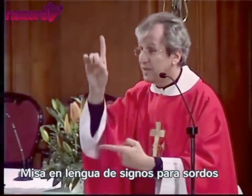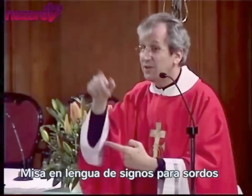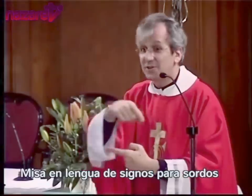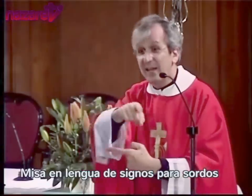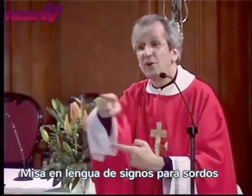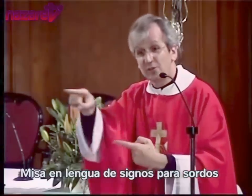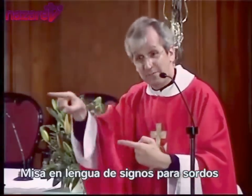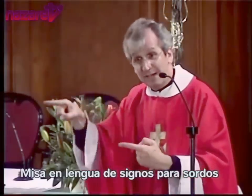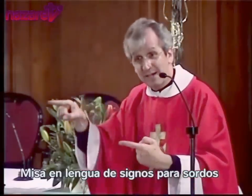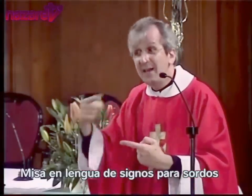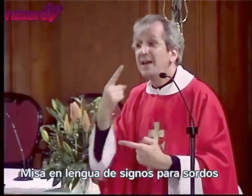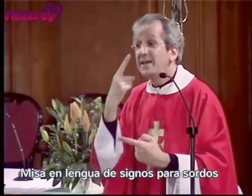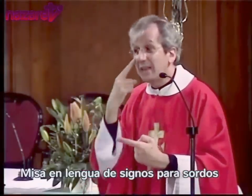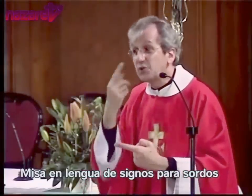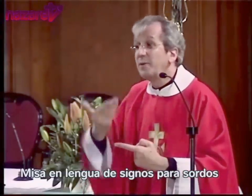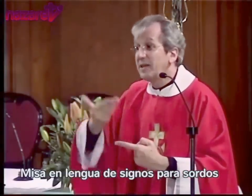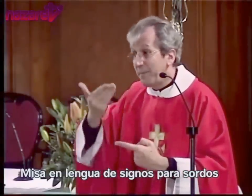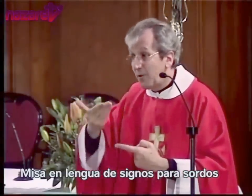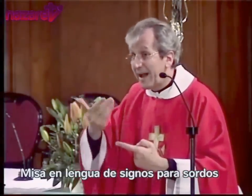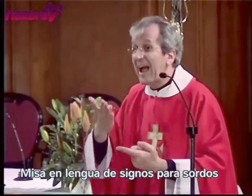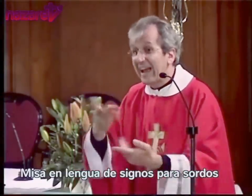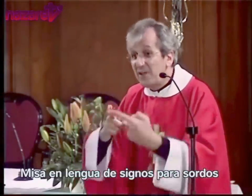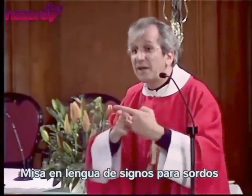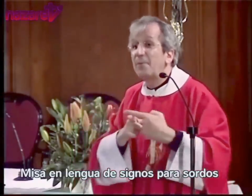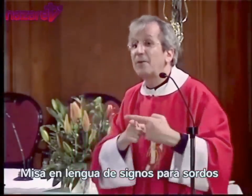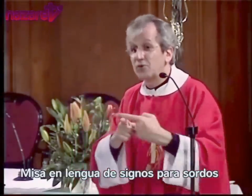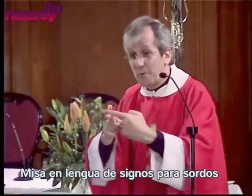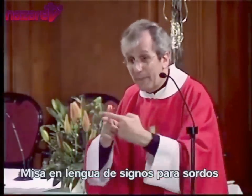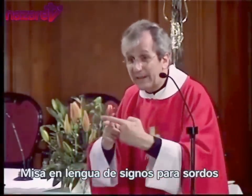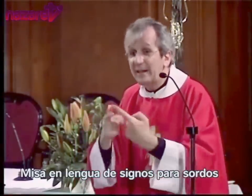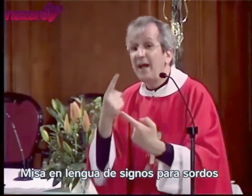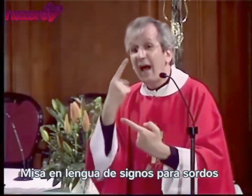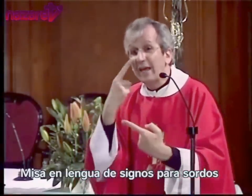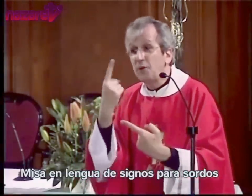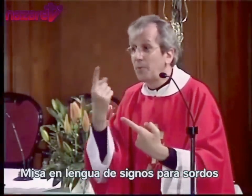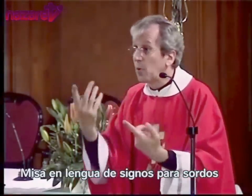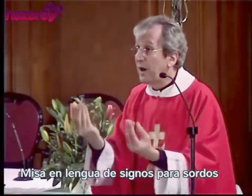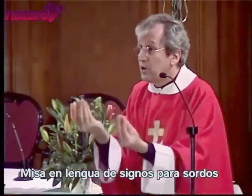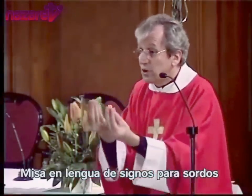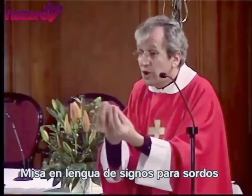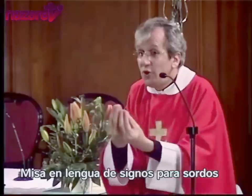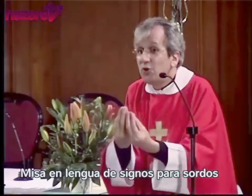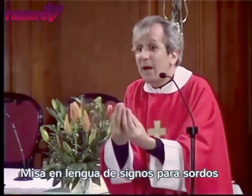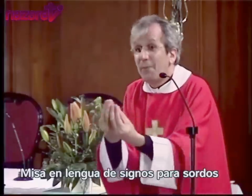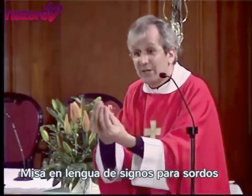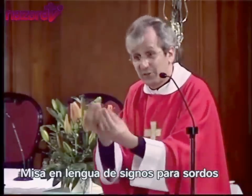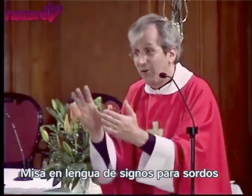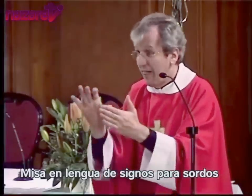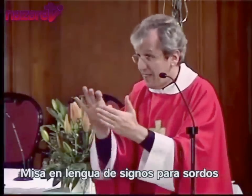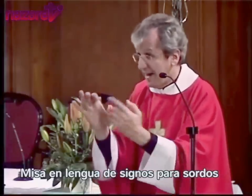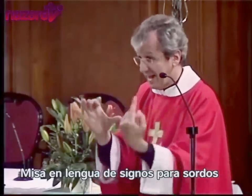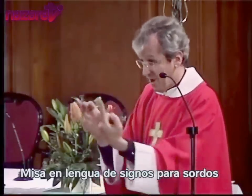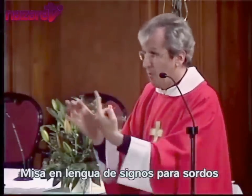rostro de Dios en los demás y a descubrir y a valorar aquello que podemos compartir, aquello por lo cual Dios nos ha